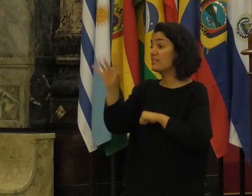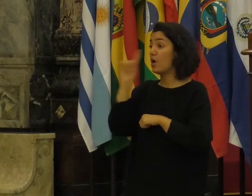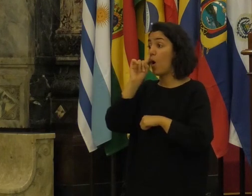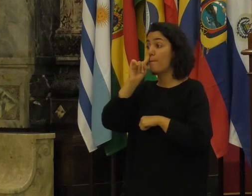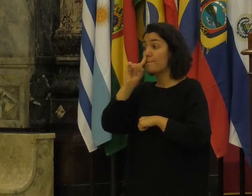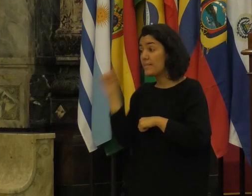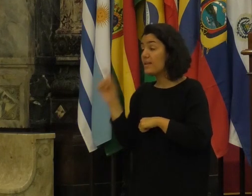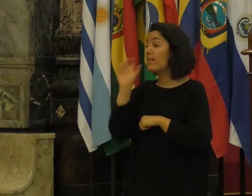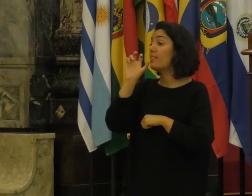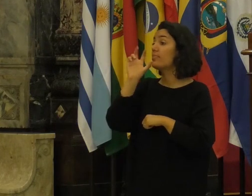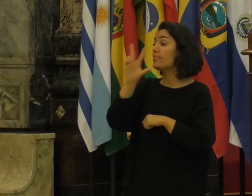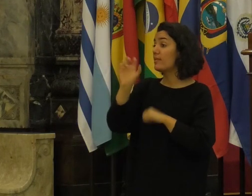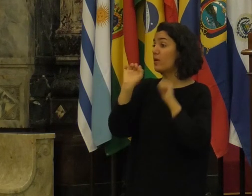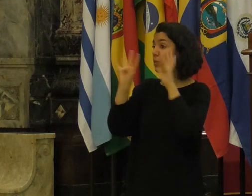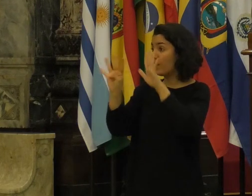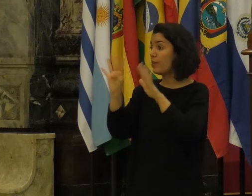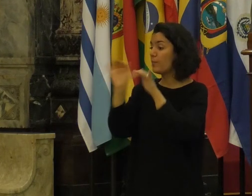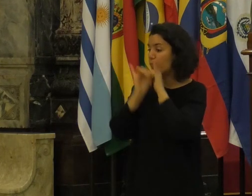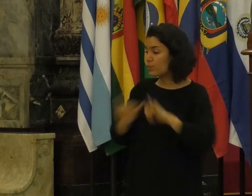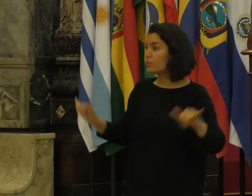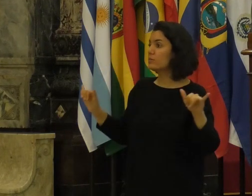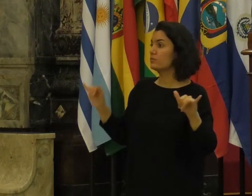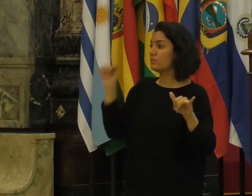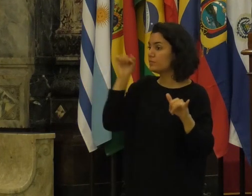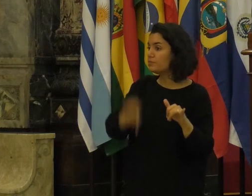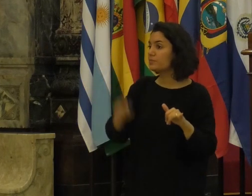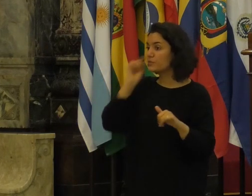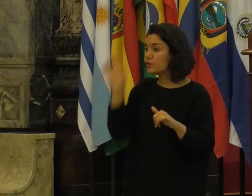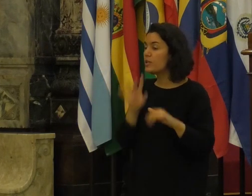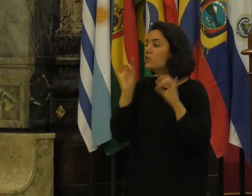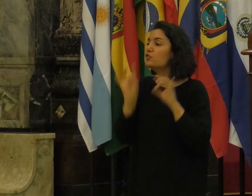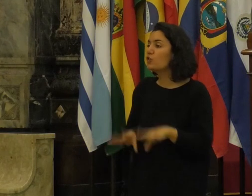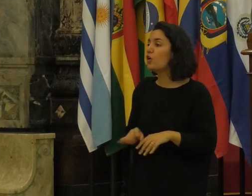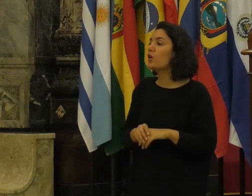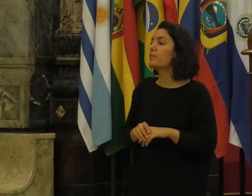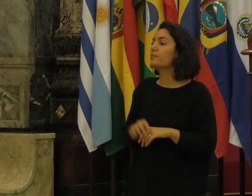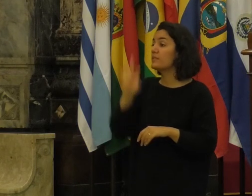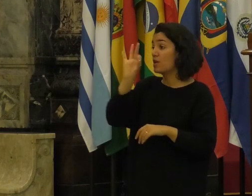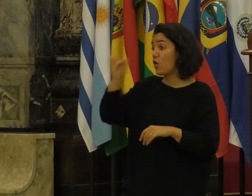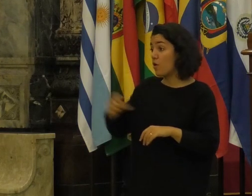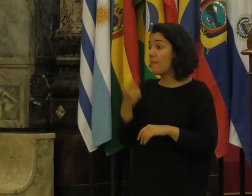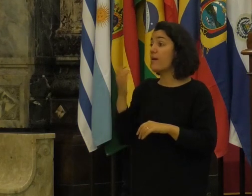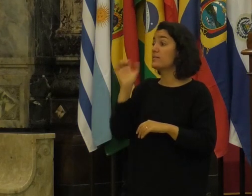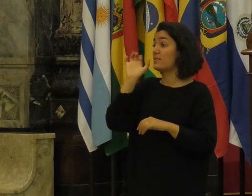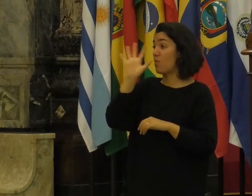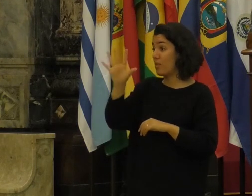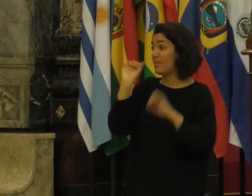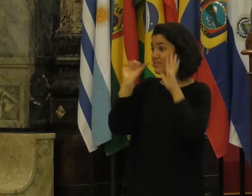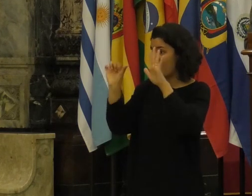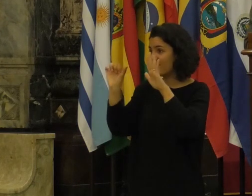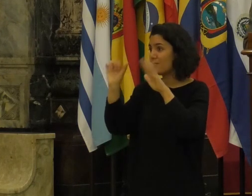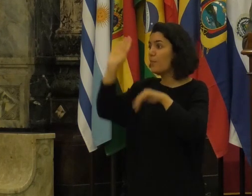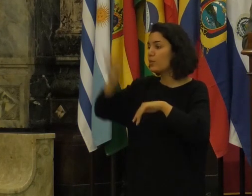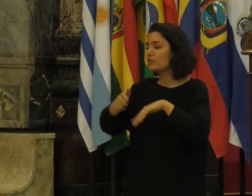65.239 publicaciones, la psicología solo aporta 358, el 0.56 en esa base.